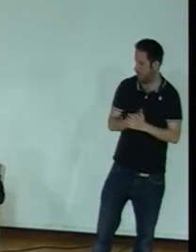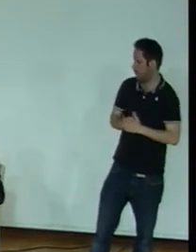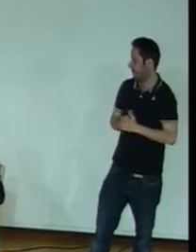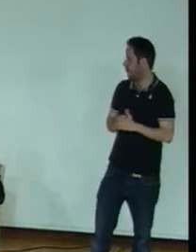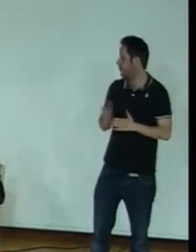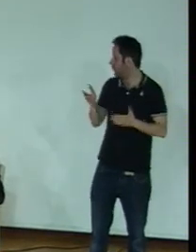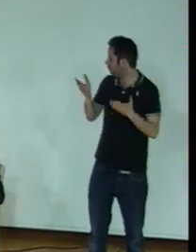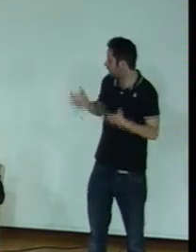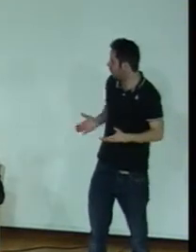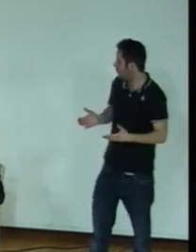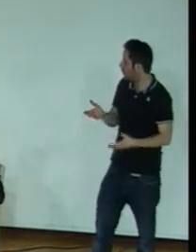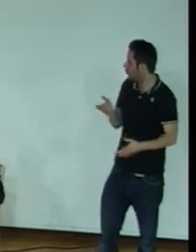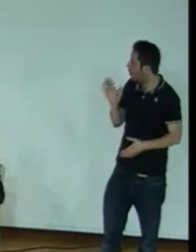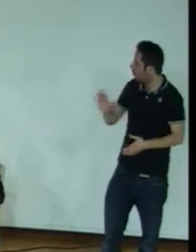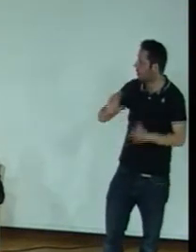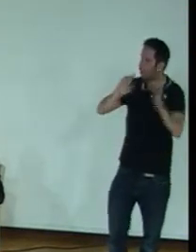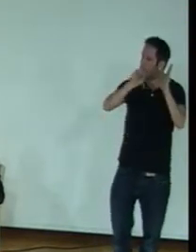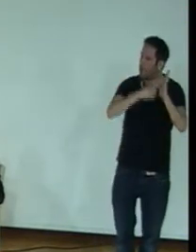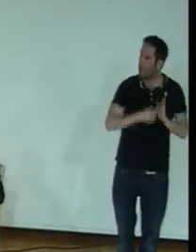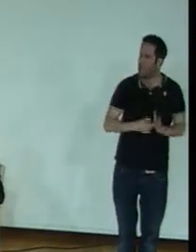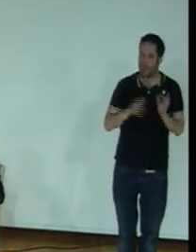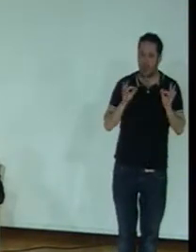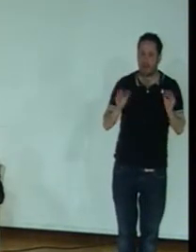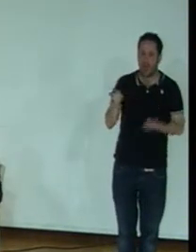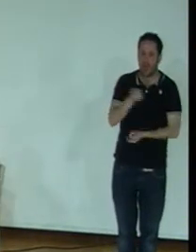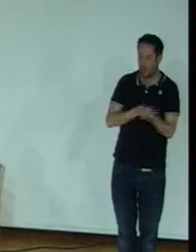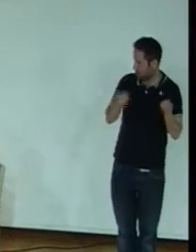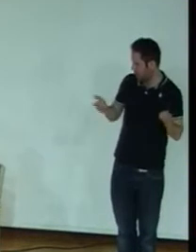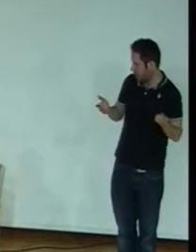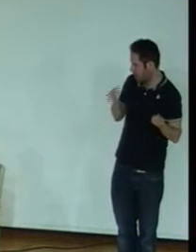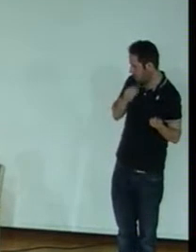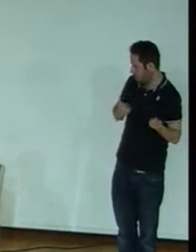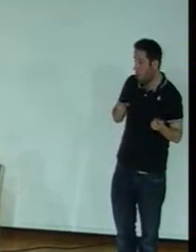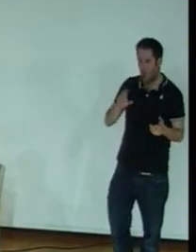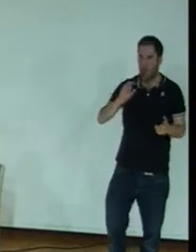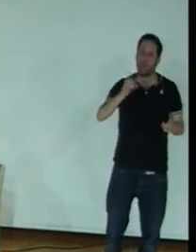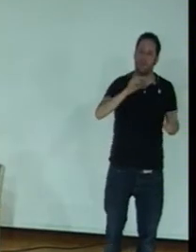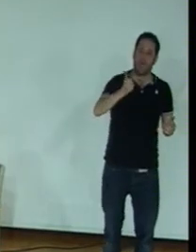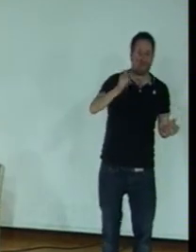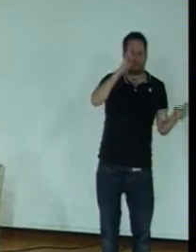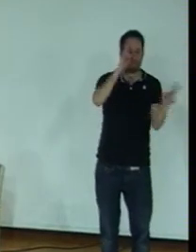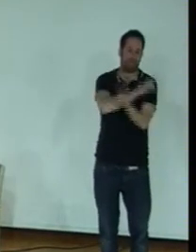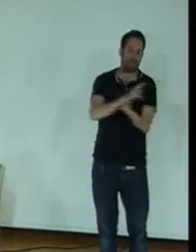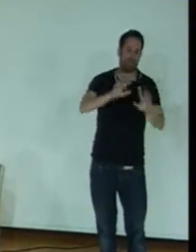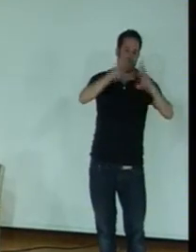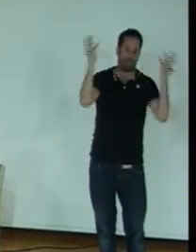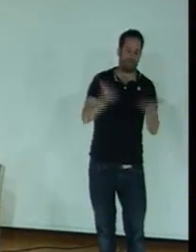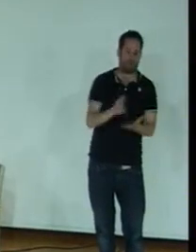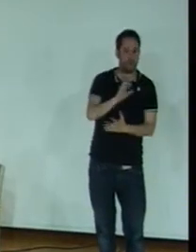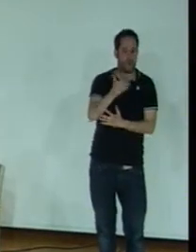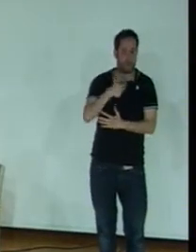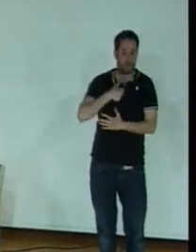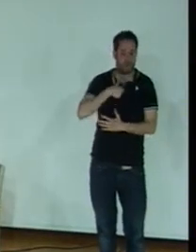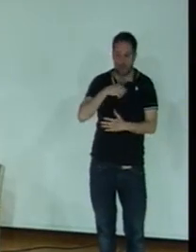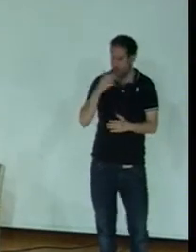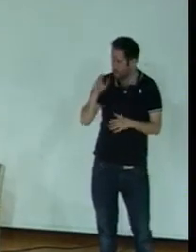Maître Claes, vous êtes surtout dans le droit des affaires, si je ne me trompe. Oui, numérique au sens large. Voilà. D'une manière